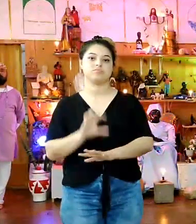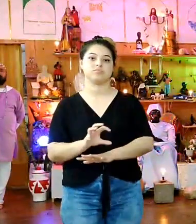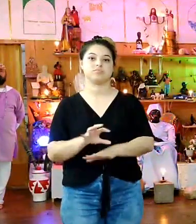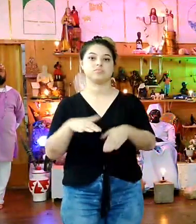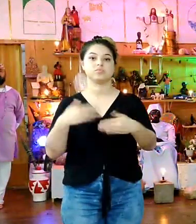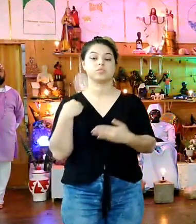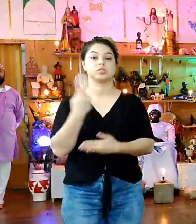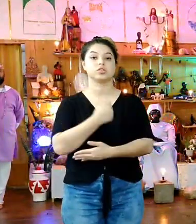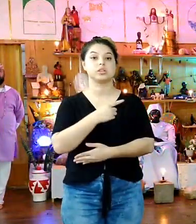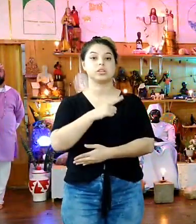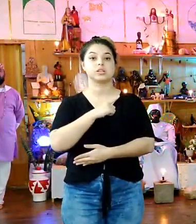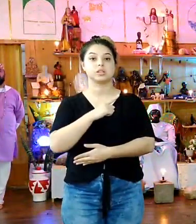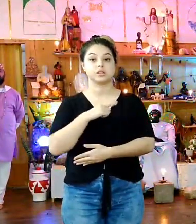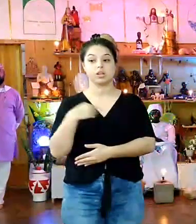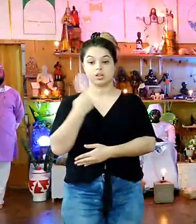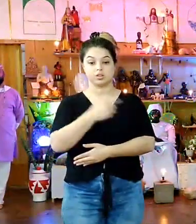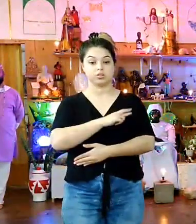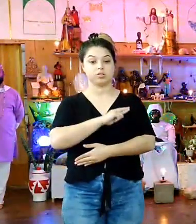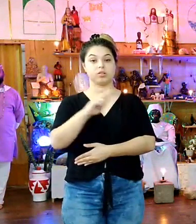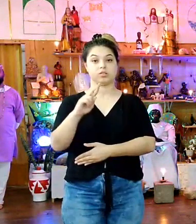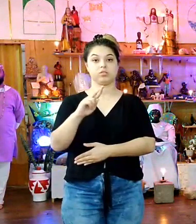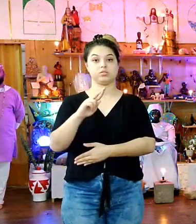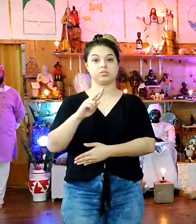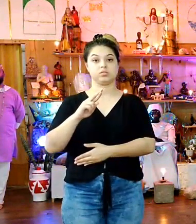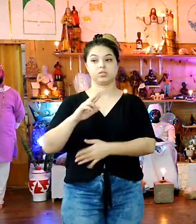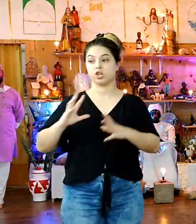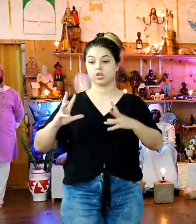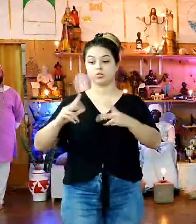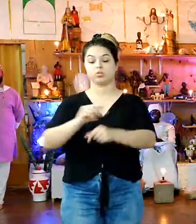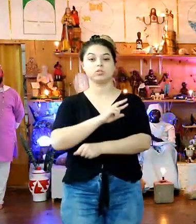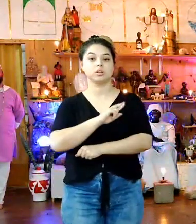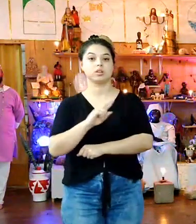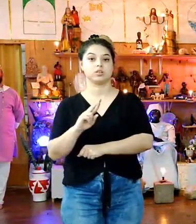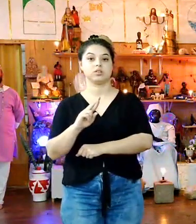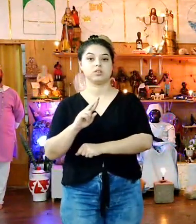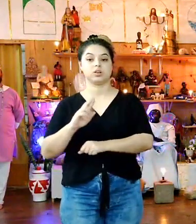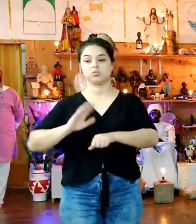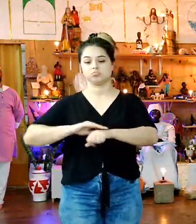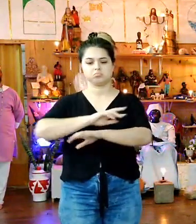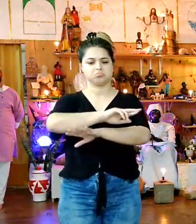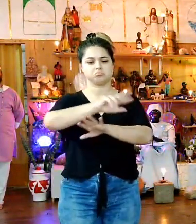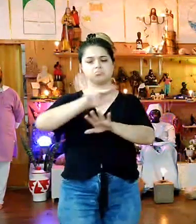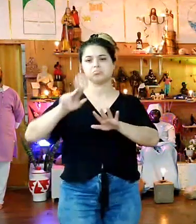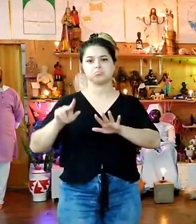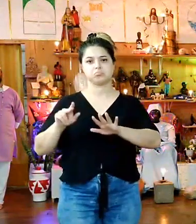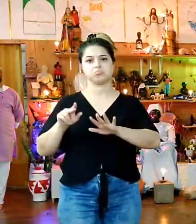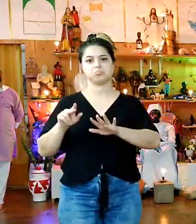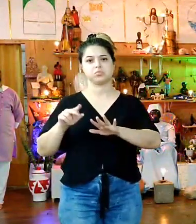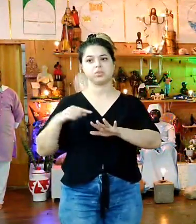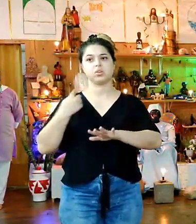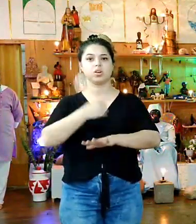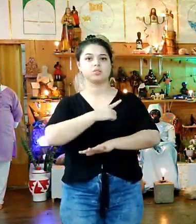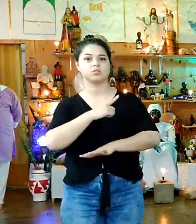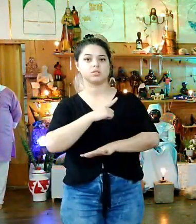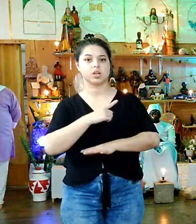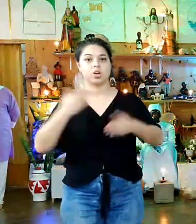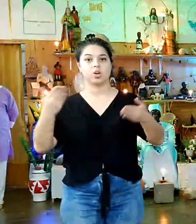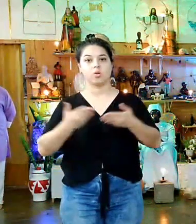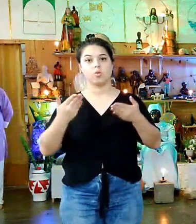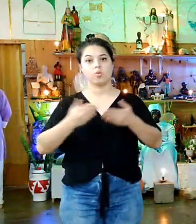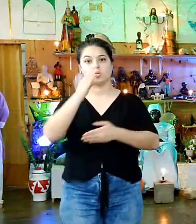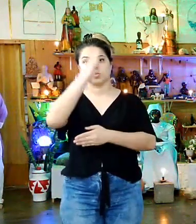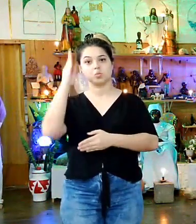Então nós temos, nós como religiosos, que todas as religiões, as mais diversas religiões, nós temos hoje